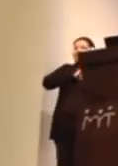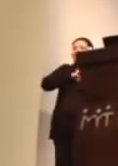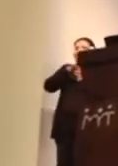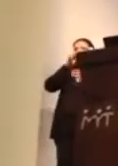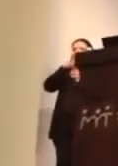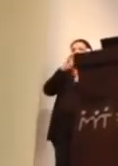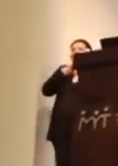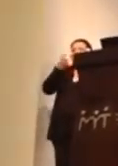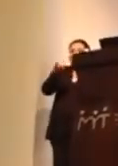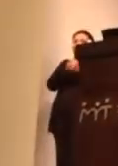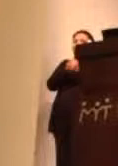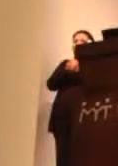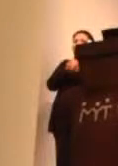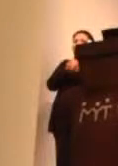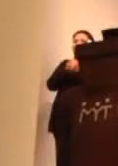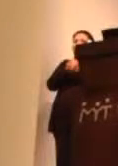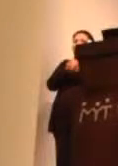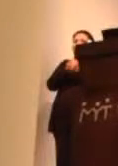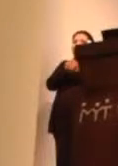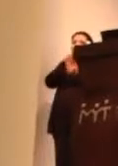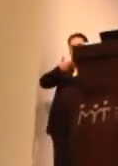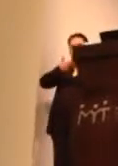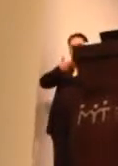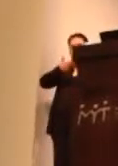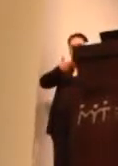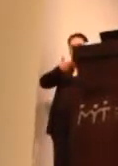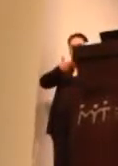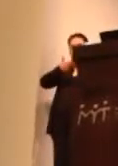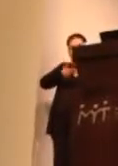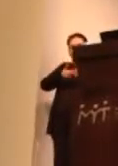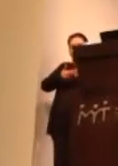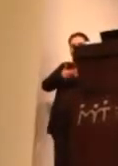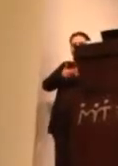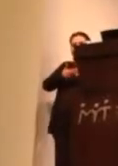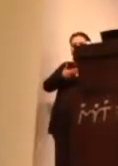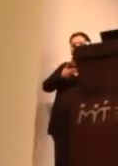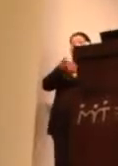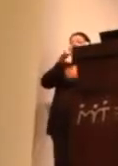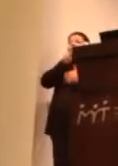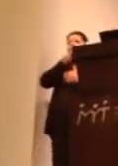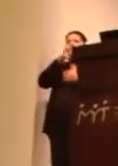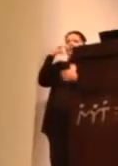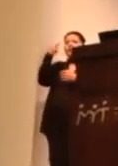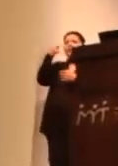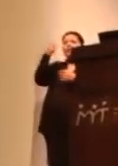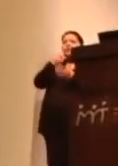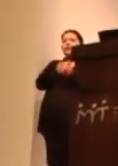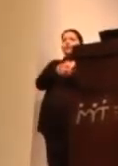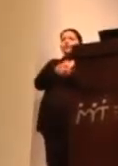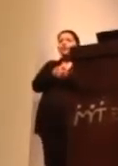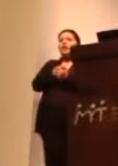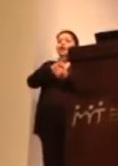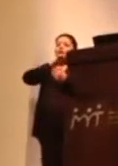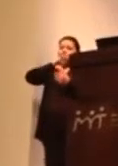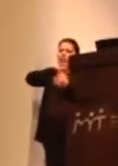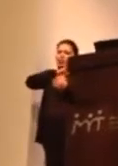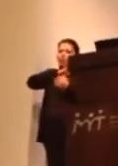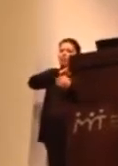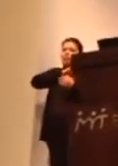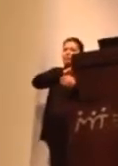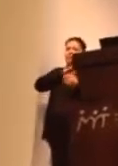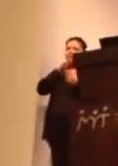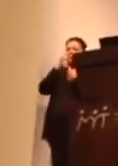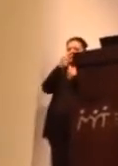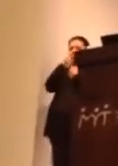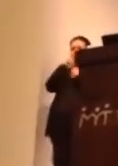den algo o que estén conmigo, etcétera. Los niños son muy hábiles. Los niños lo que quieren es que los quieras, que los